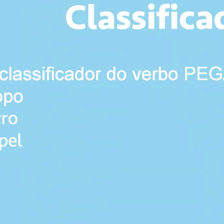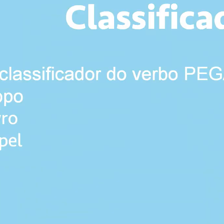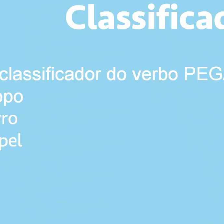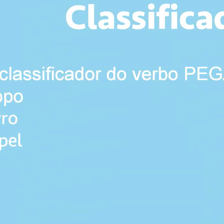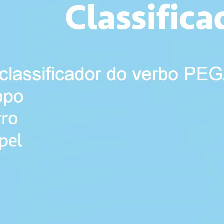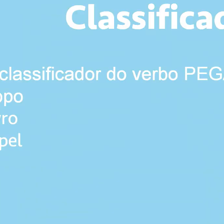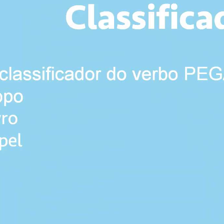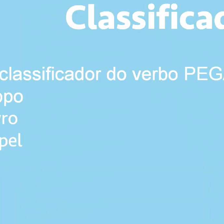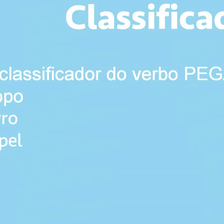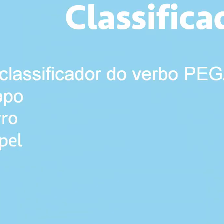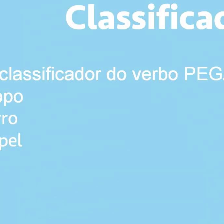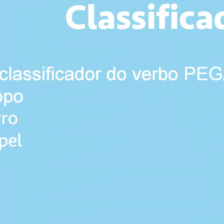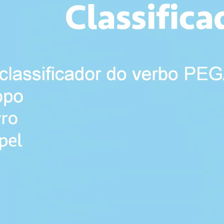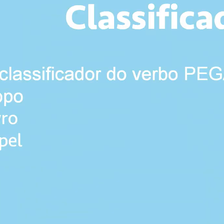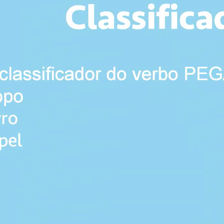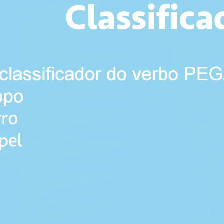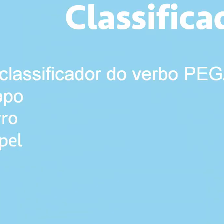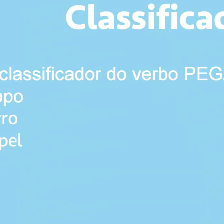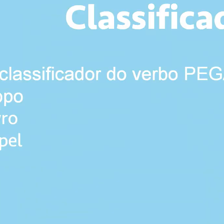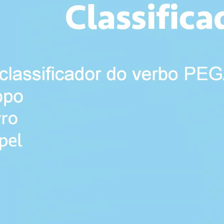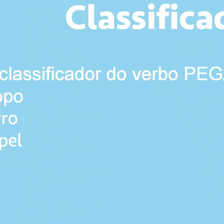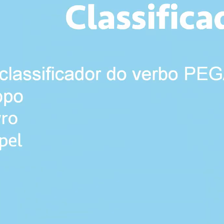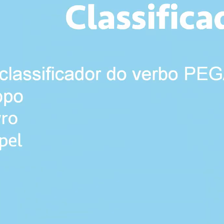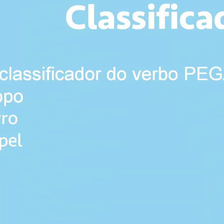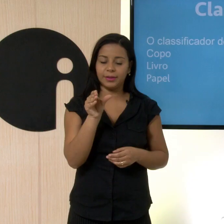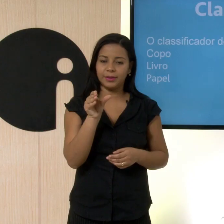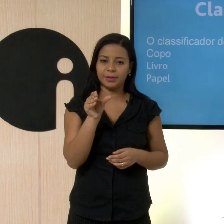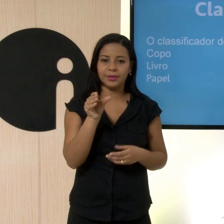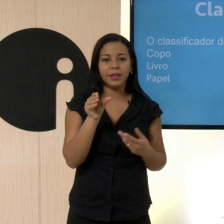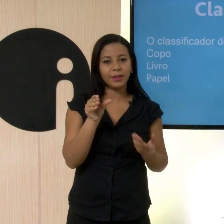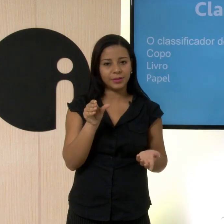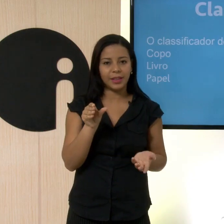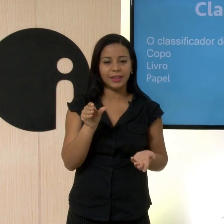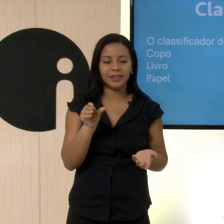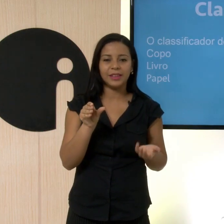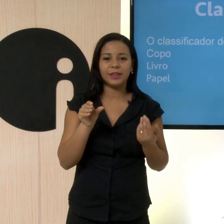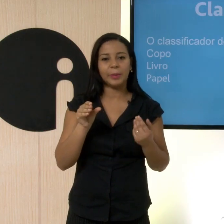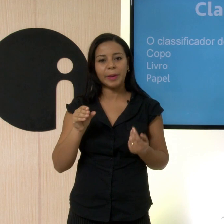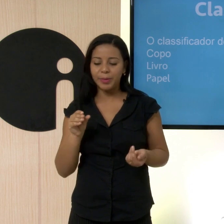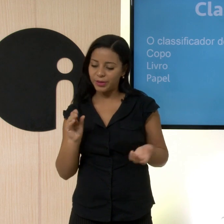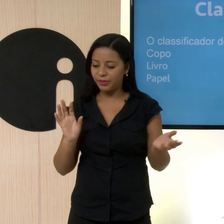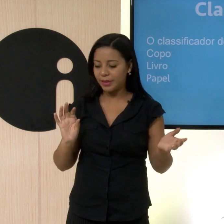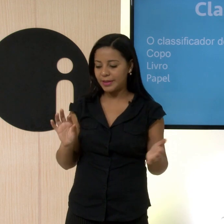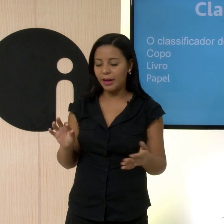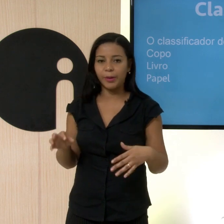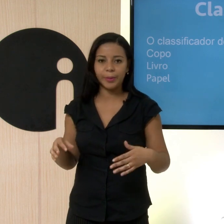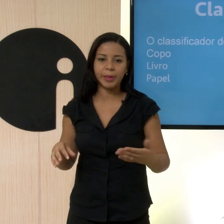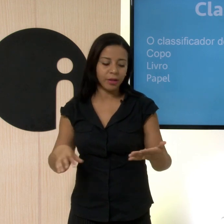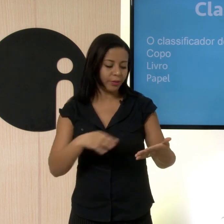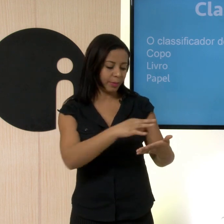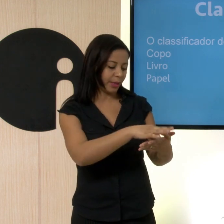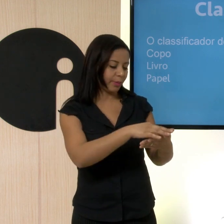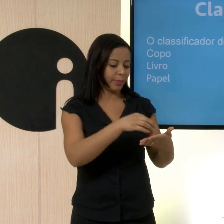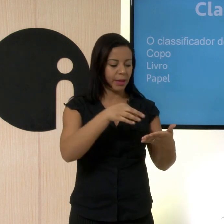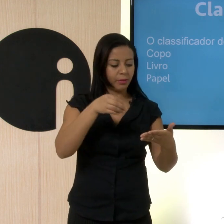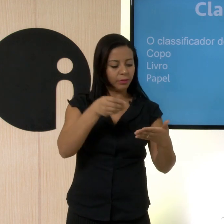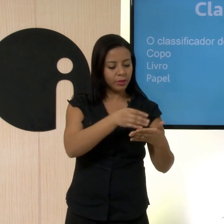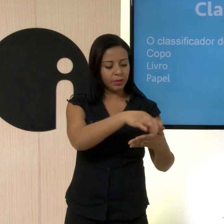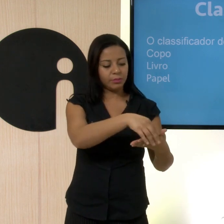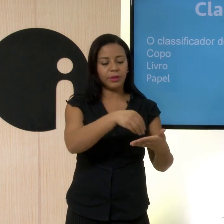Pegar um papel. Como que eu pego um papel assim? Não, né? Então, o papel já vai ser algo menor. Vou pegar o papel de uma